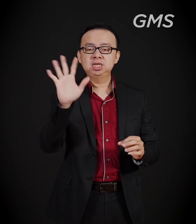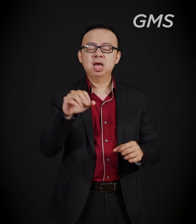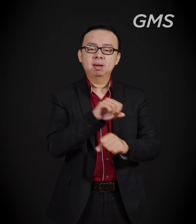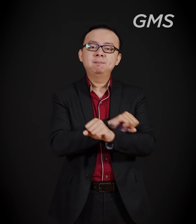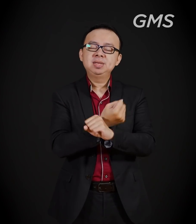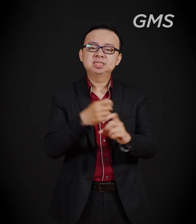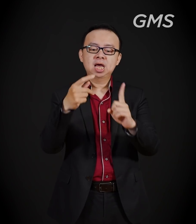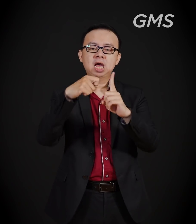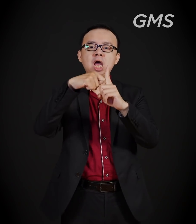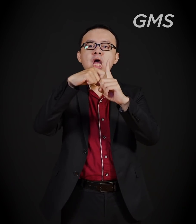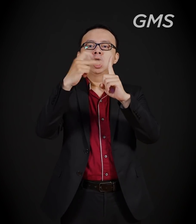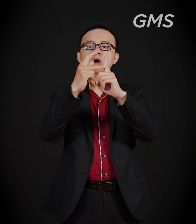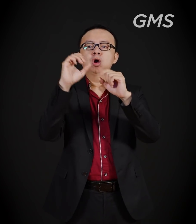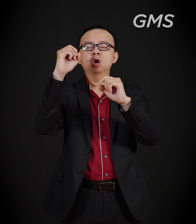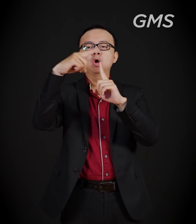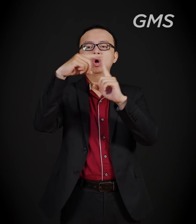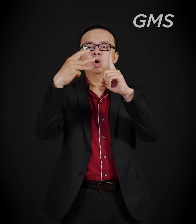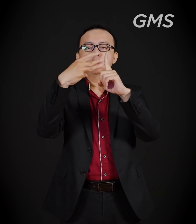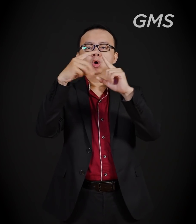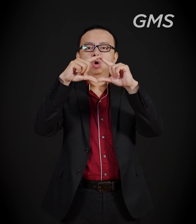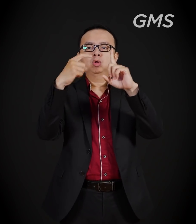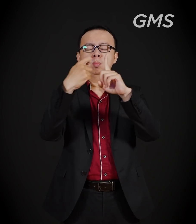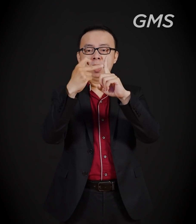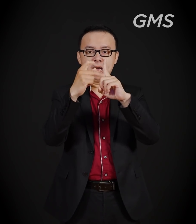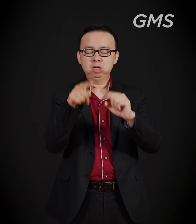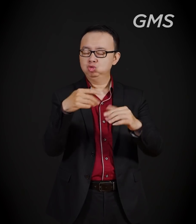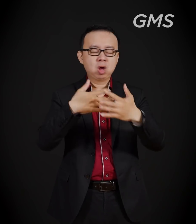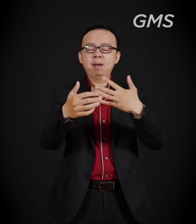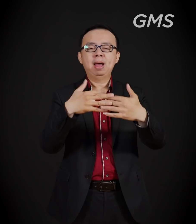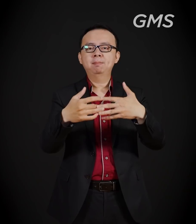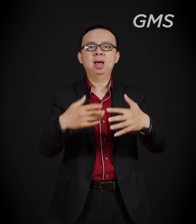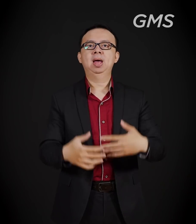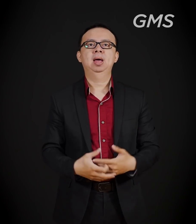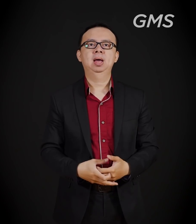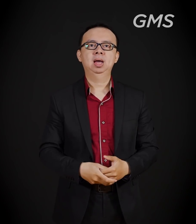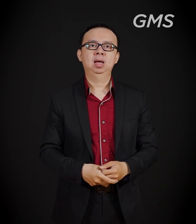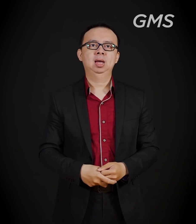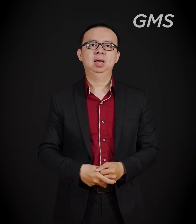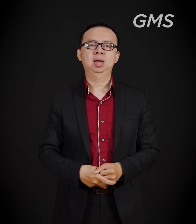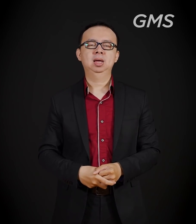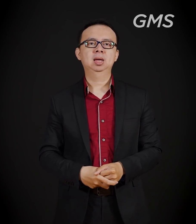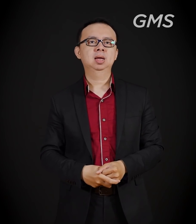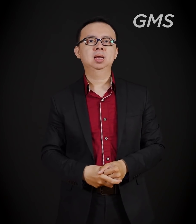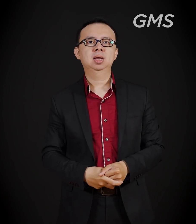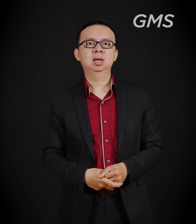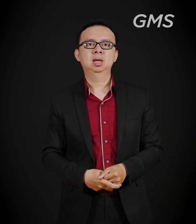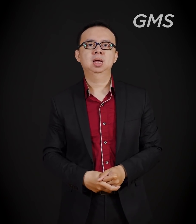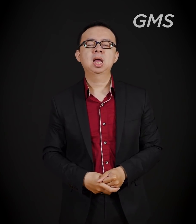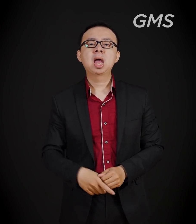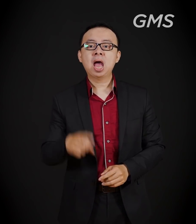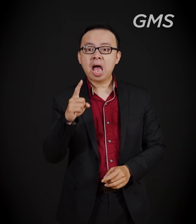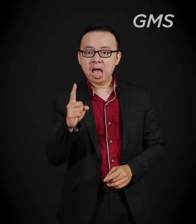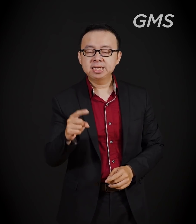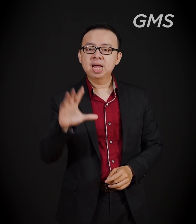surat Kristus yang dilihat oleh orang. Nah, makanya saya pelajari. Minimal saya jumpai ada 5